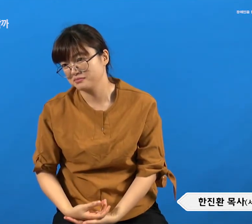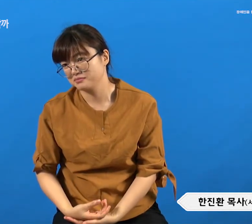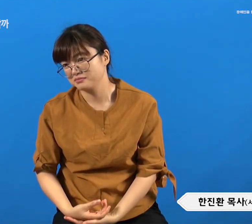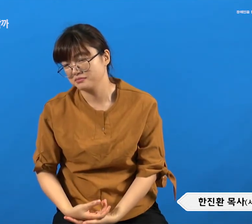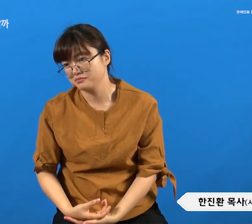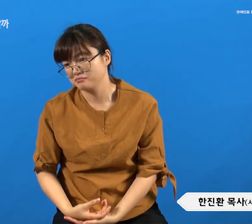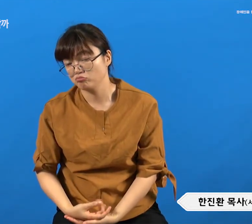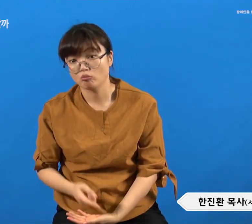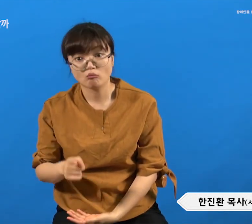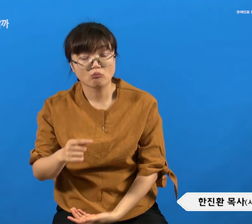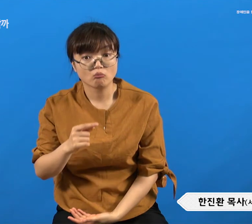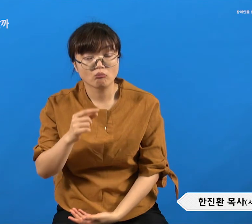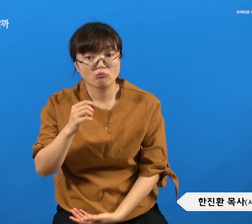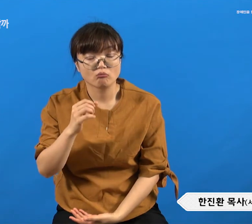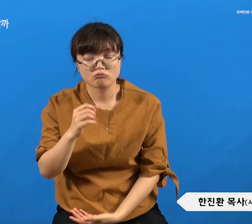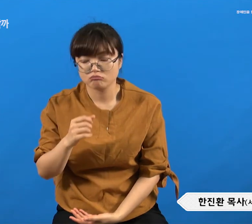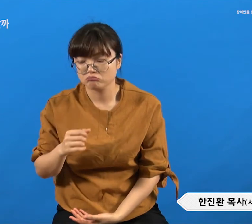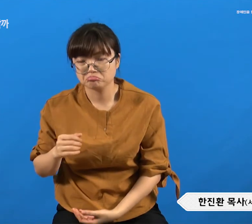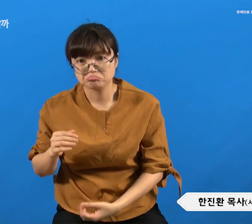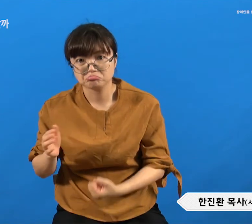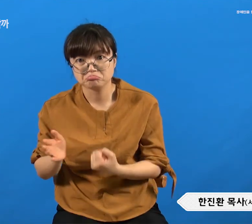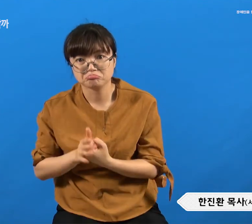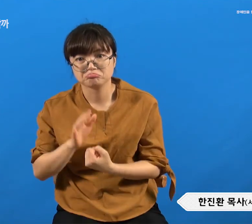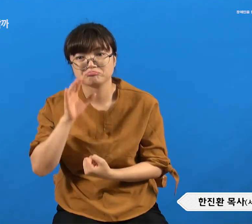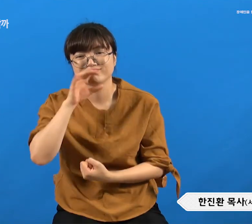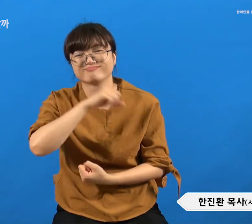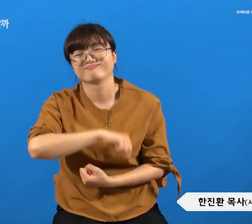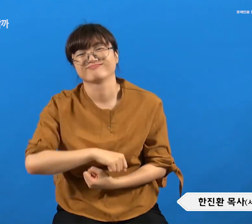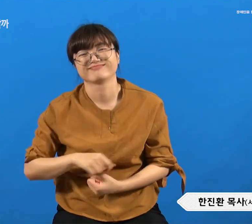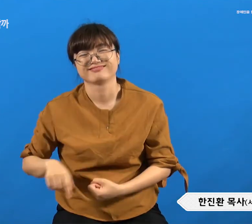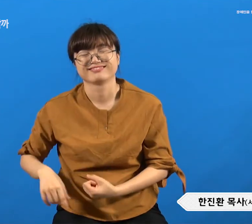그래서 당사자가 그러는데 그냥 넘어갔습니다.